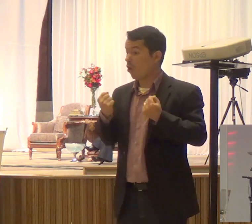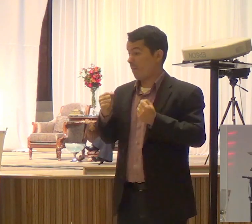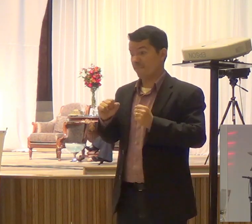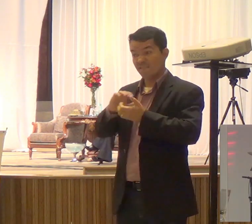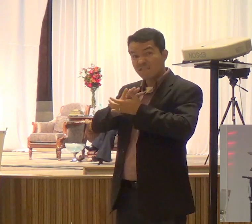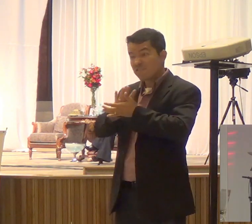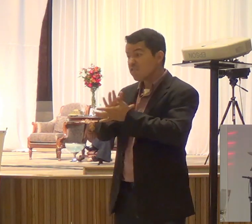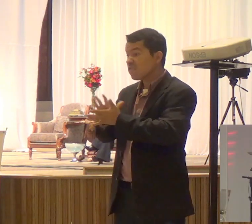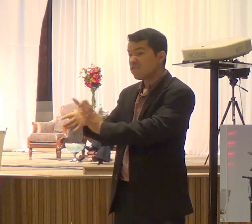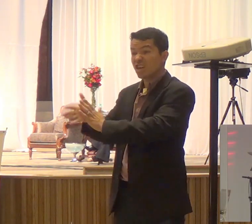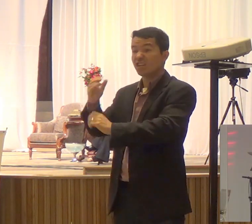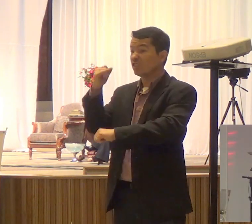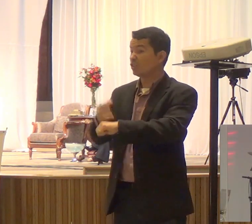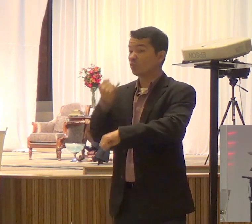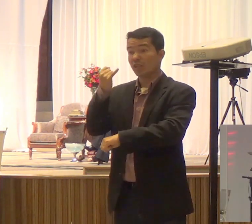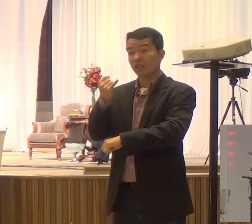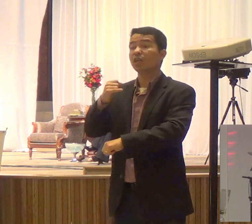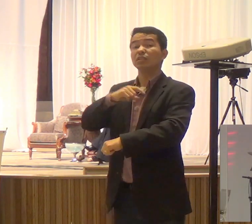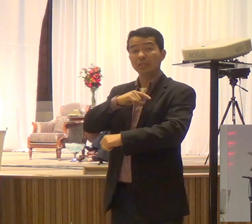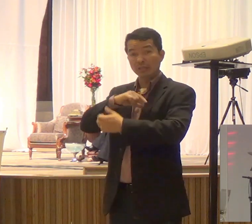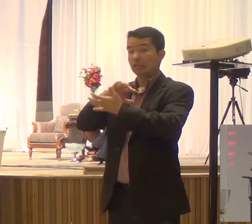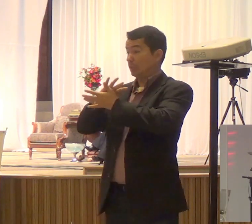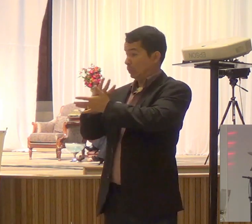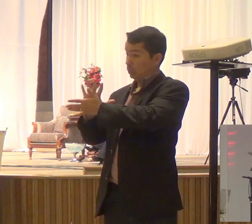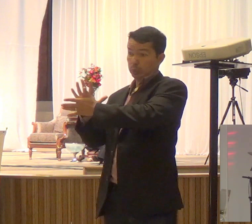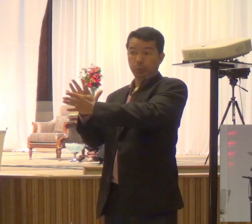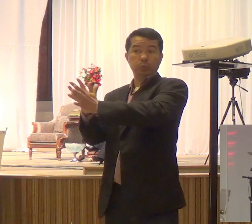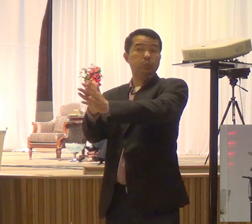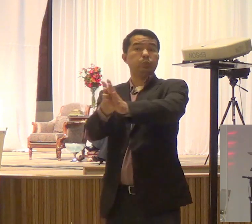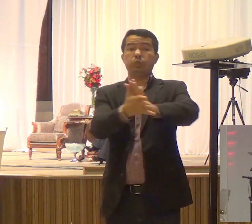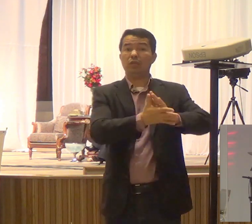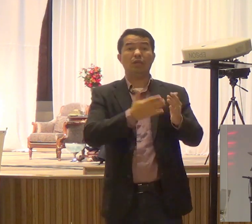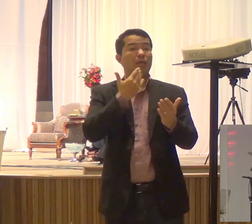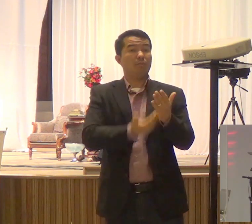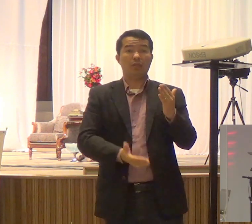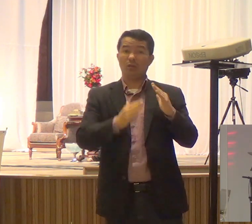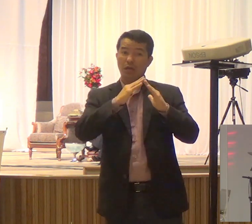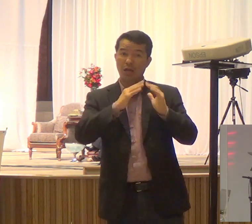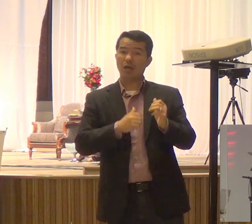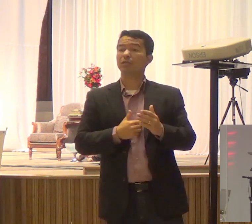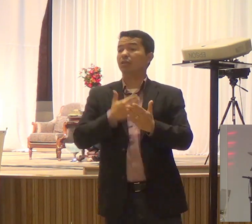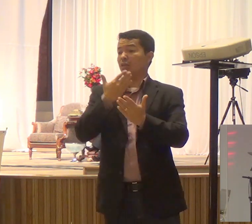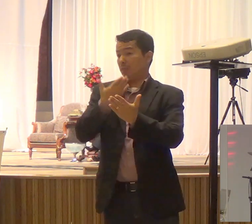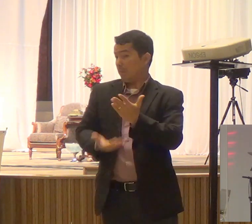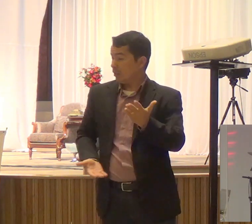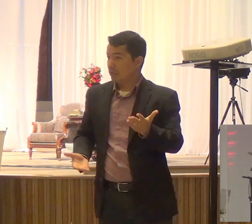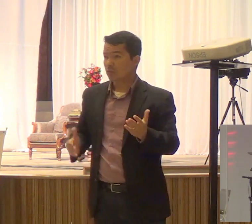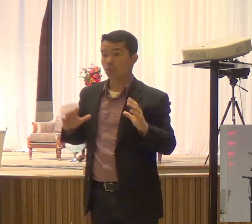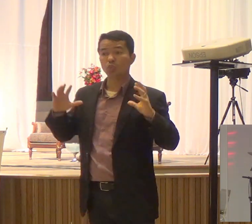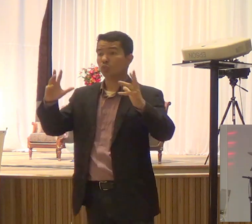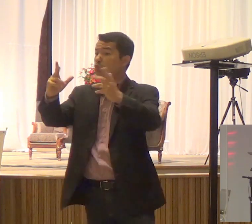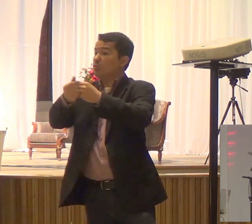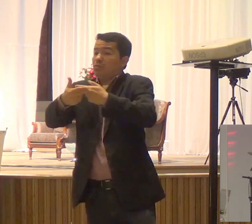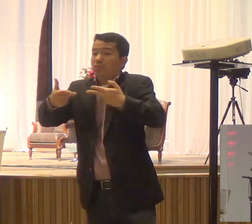Jerusalém foi destruída. E esse povo de Israel perdeu o lar, perdeu a dignidade. E